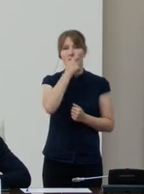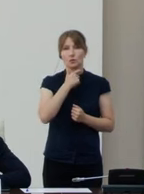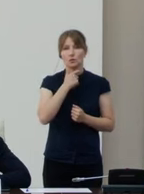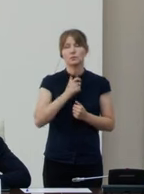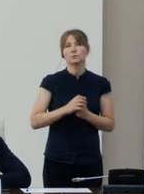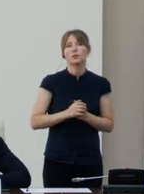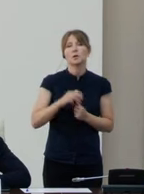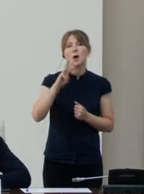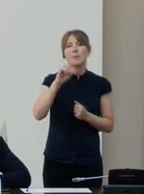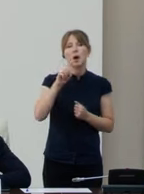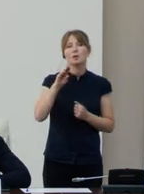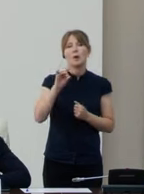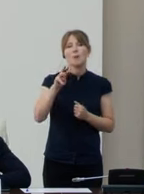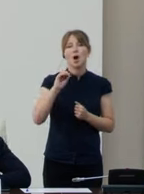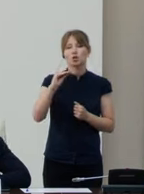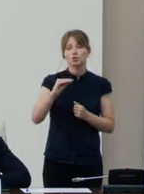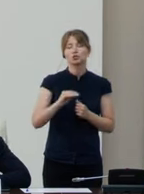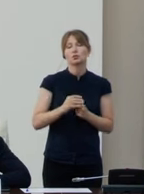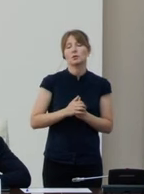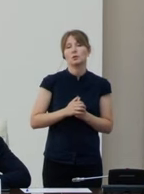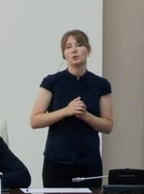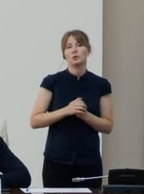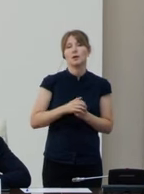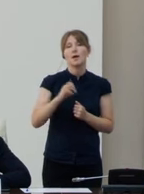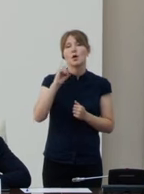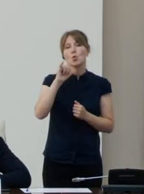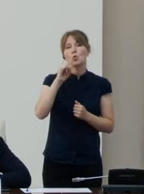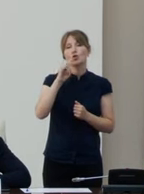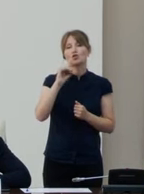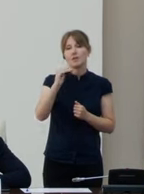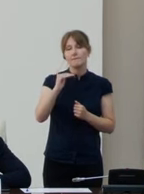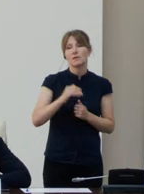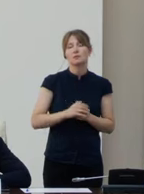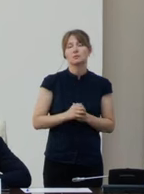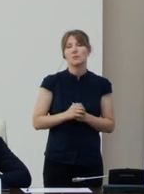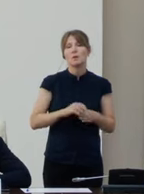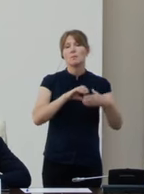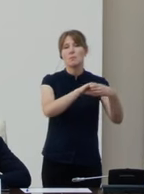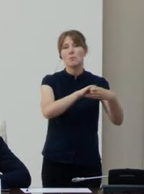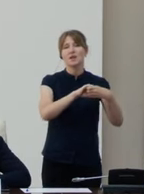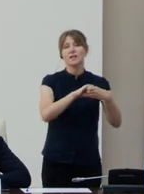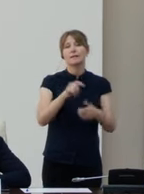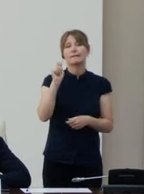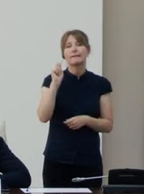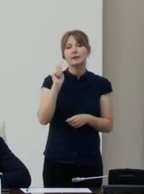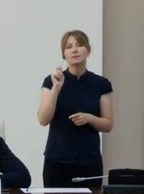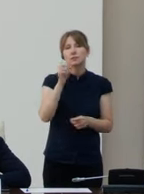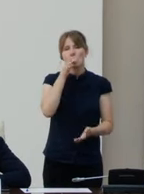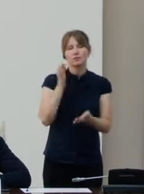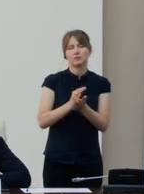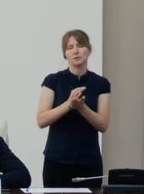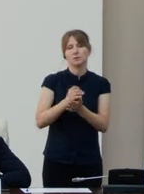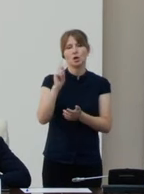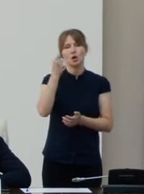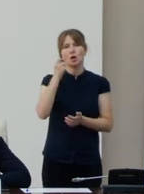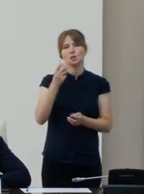colegii mele, Maha Damaj, care este reprezentantă de țara UNICEF, un partener cheie a Ministerului